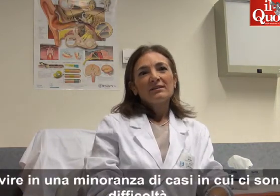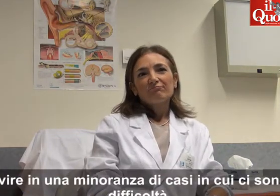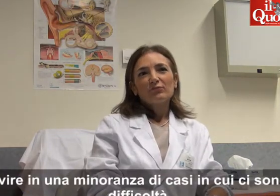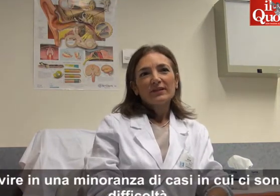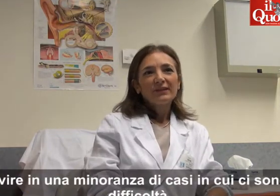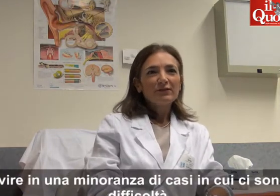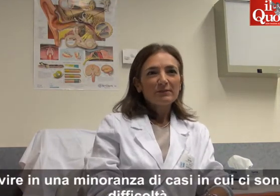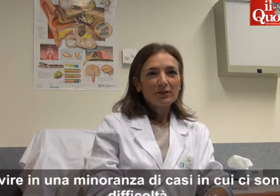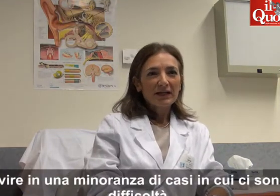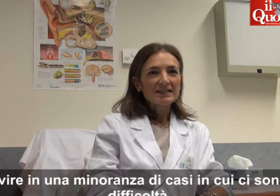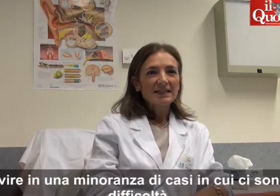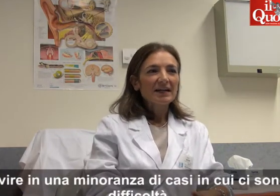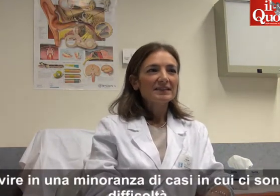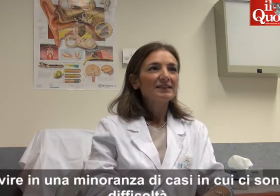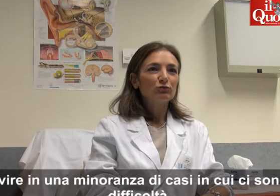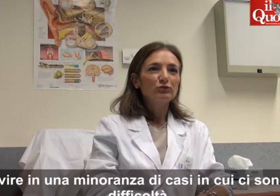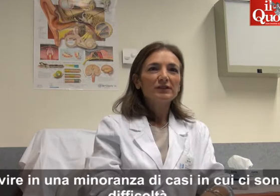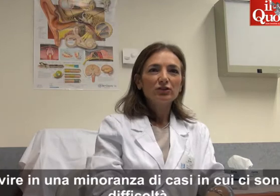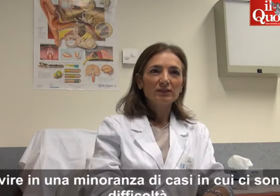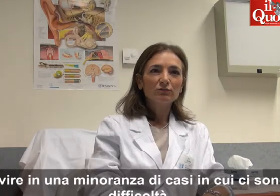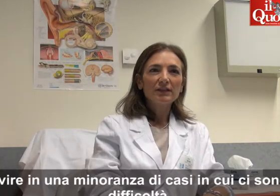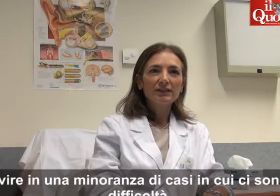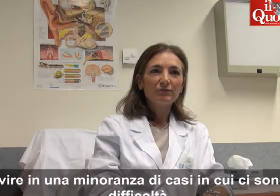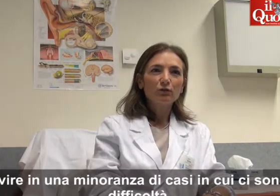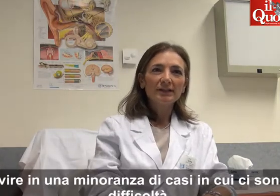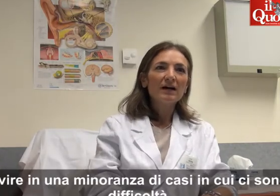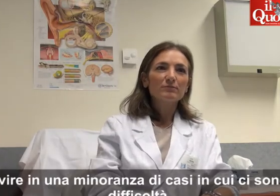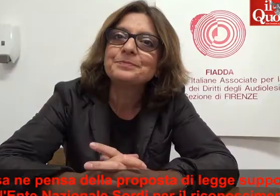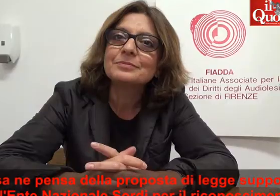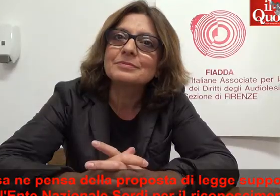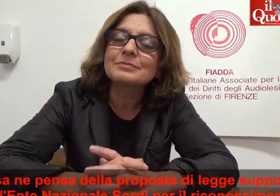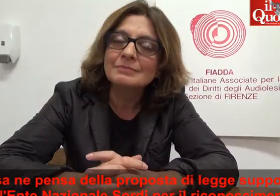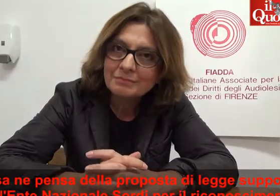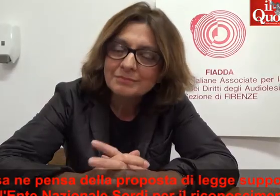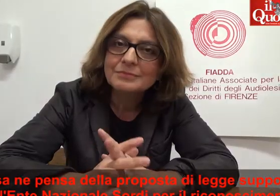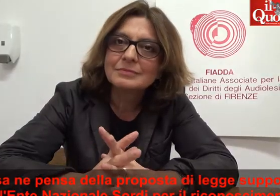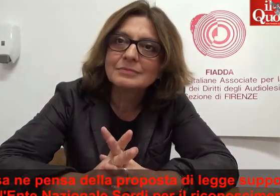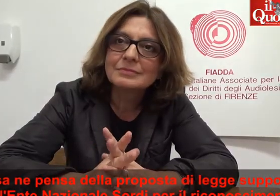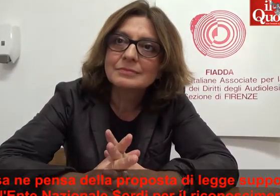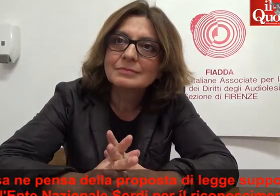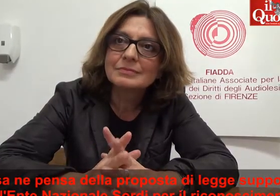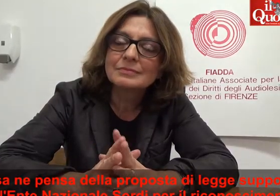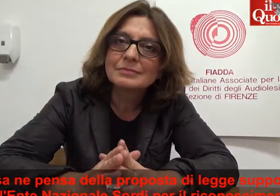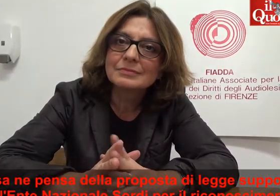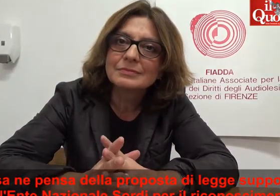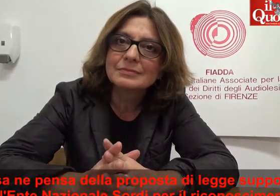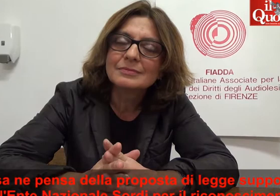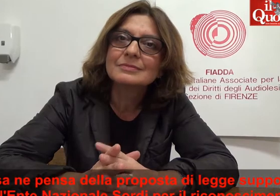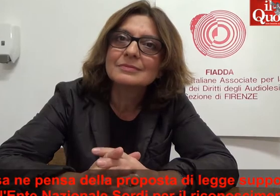Può servire in una minoranza di casi in cui ci sono delle difficoltà. Lei cosa ne pensa della proposta di legge supportata dall'ENS,